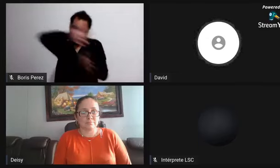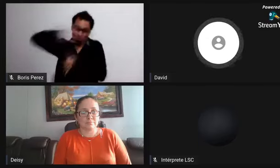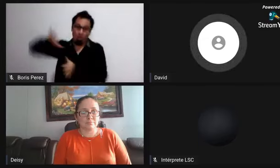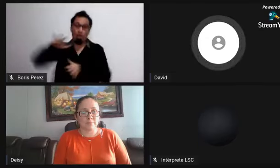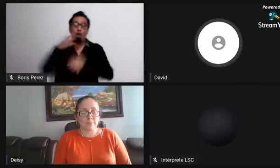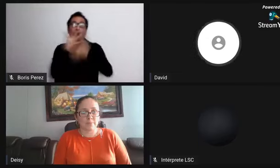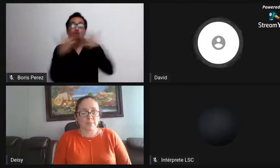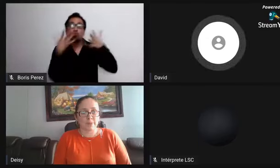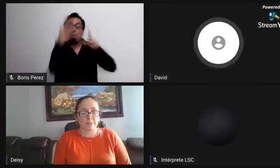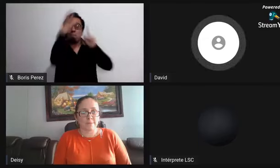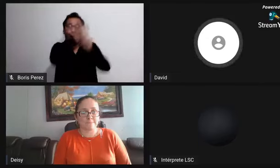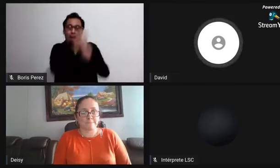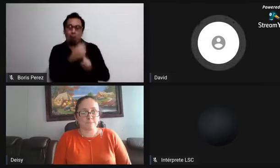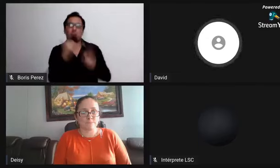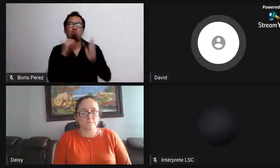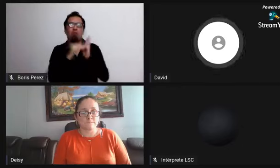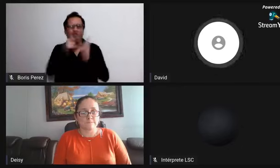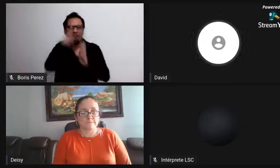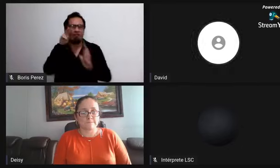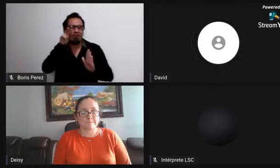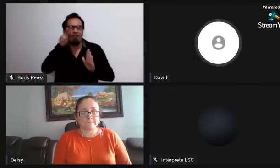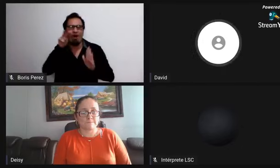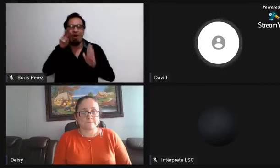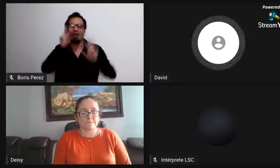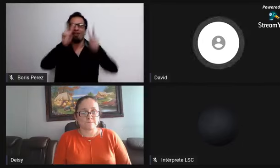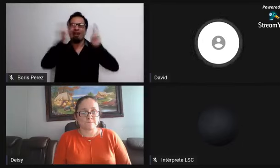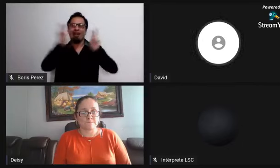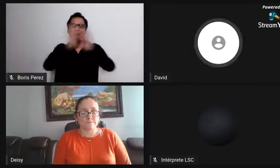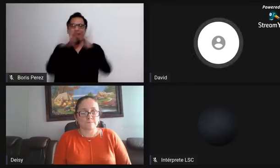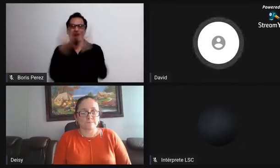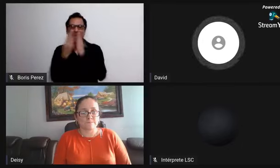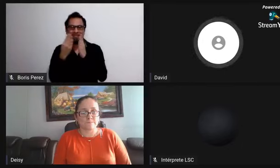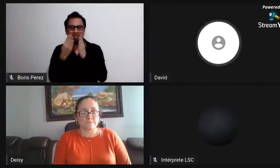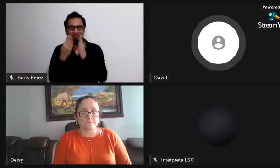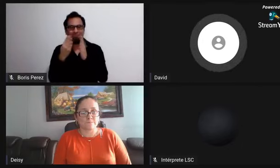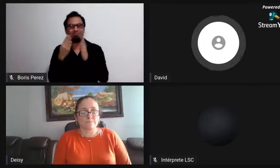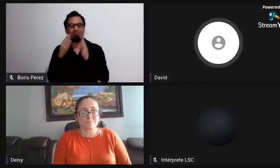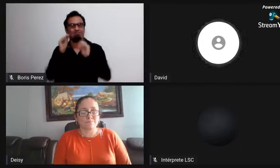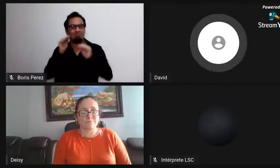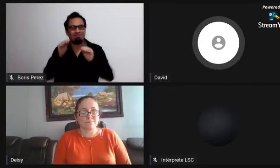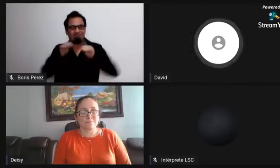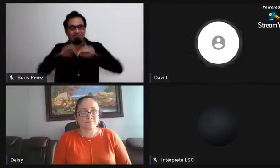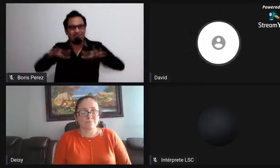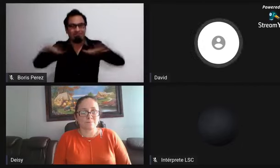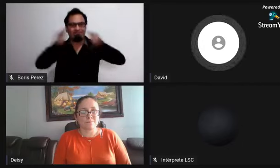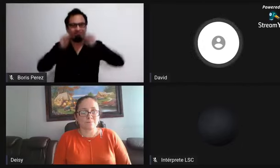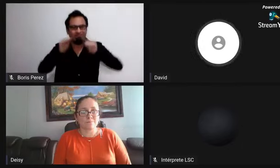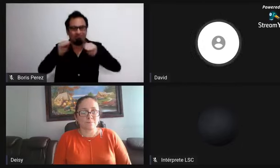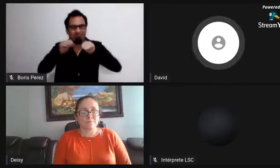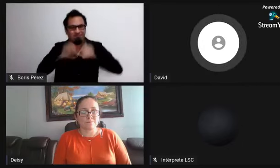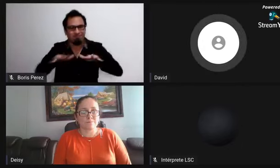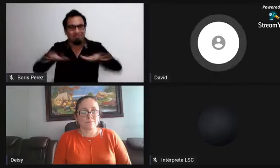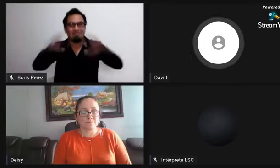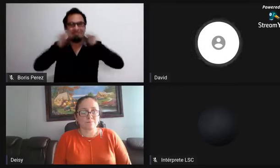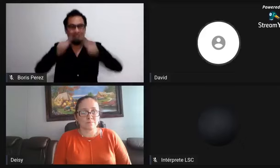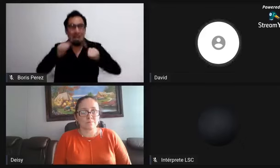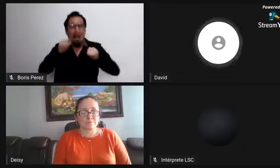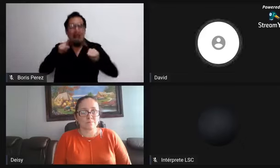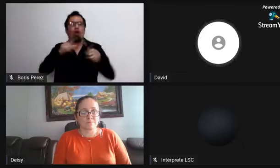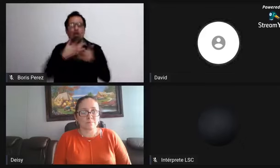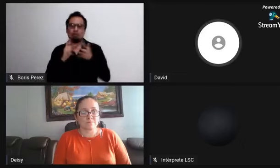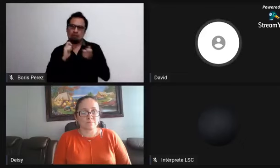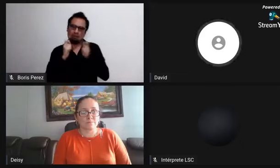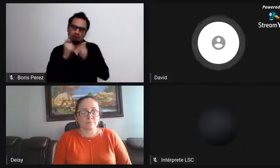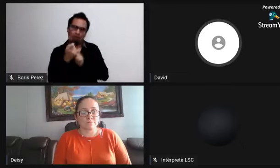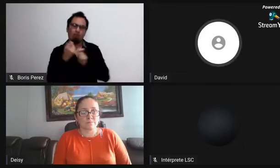del Estado, pero no tenían, digamos, la suficiente experiencia o fuerza que se necesitaba para pues